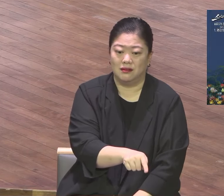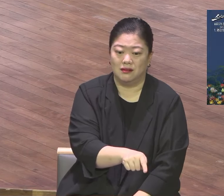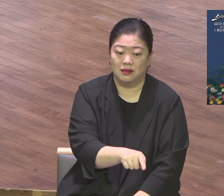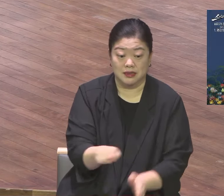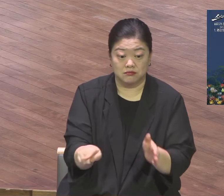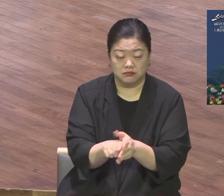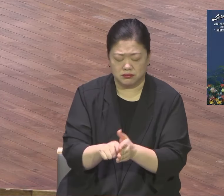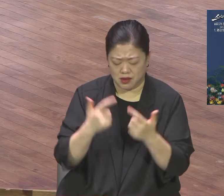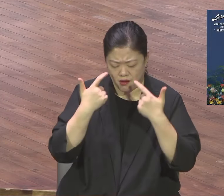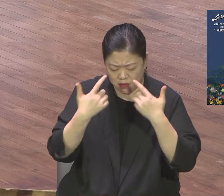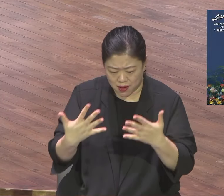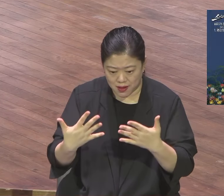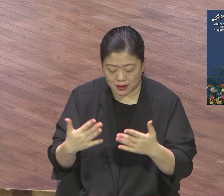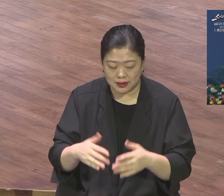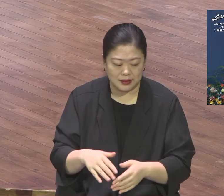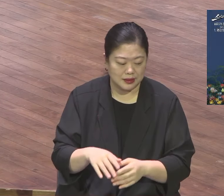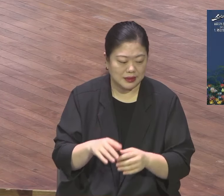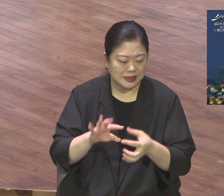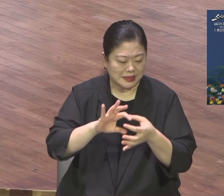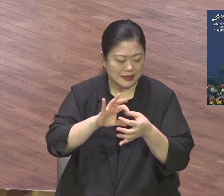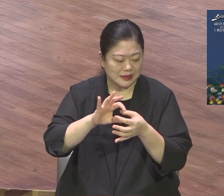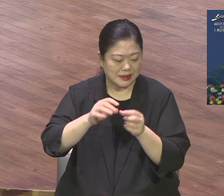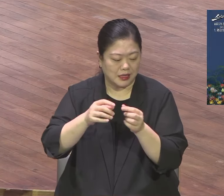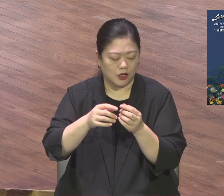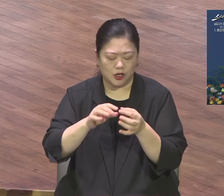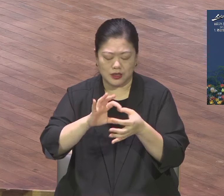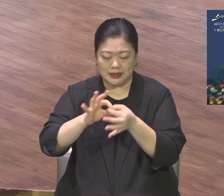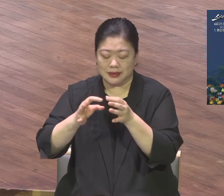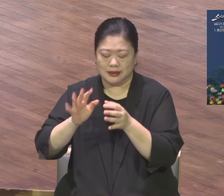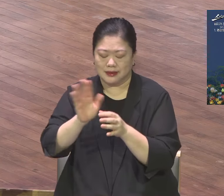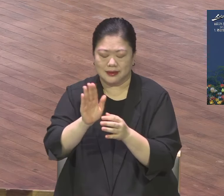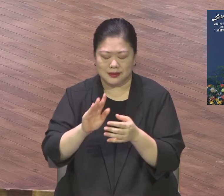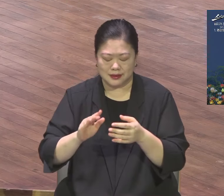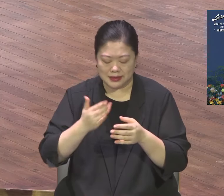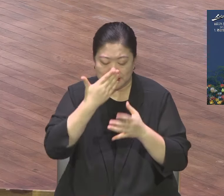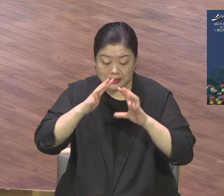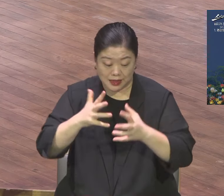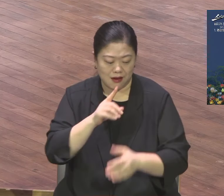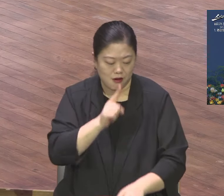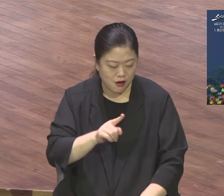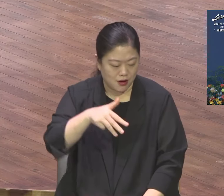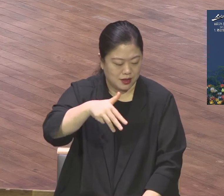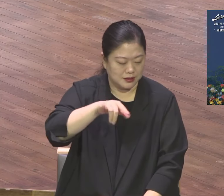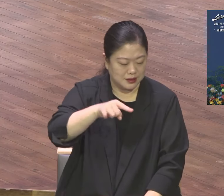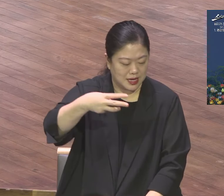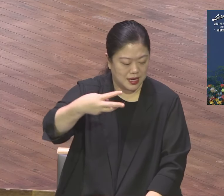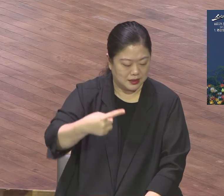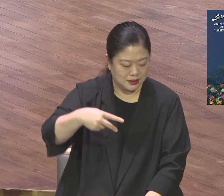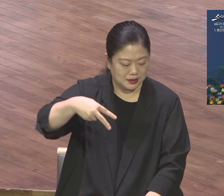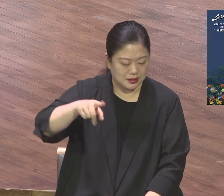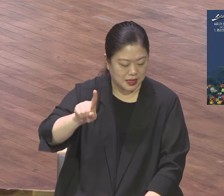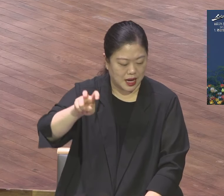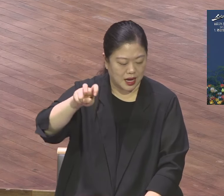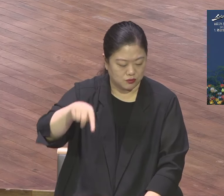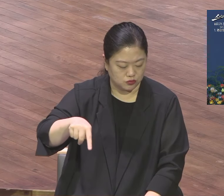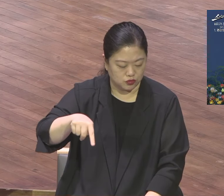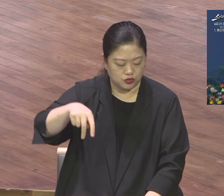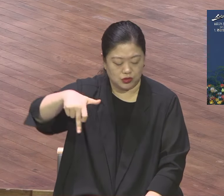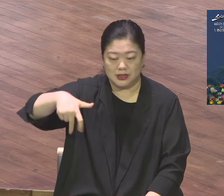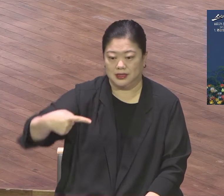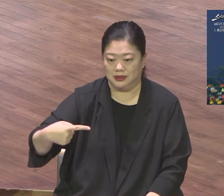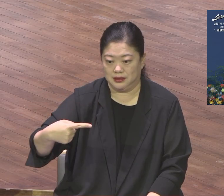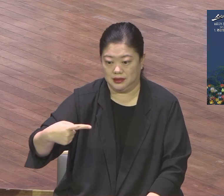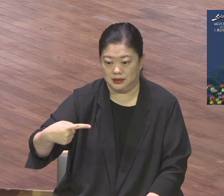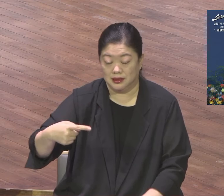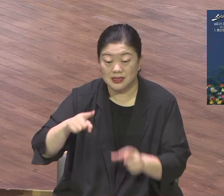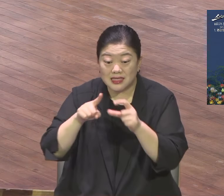심지가 견고한 자, 히브리 말로 체르사무크라고 합니다. 체르사무크라는 이 말은요, 문자적으로